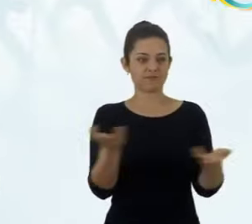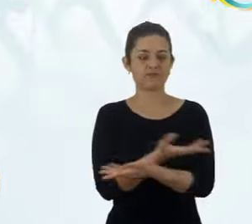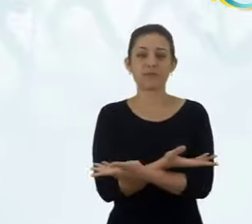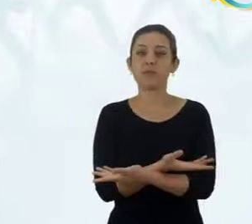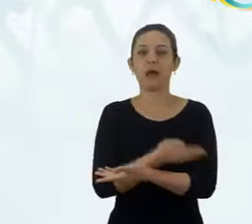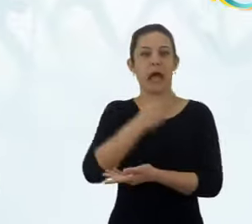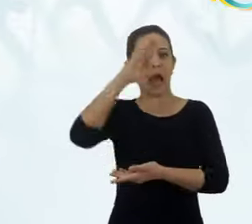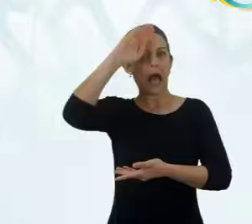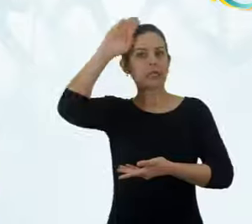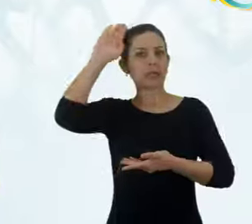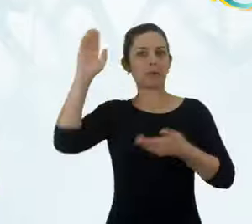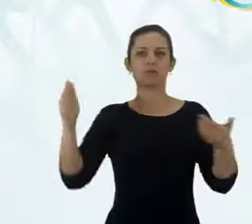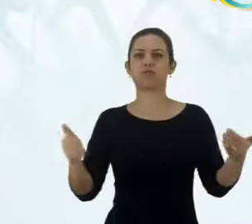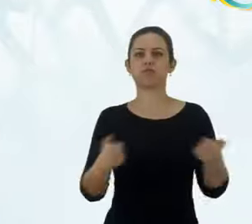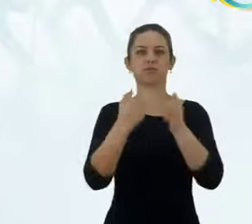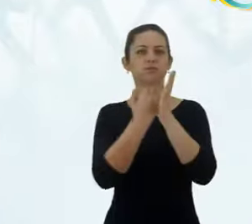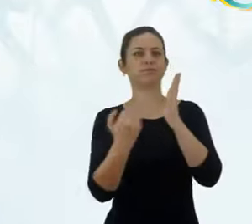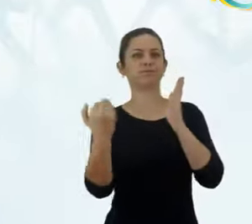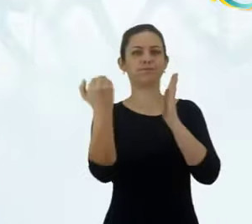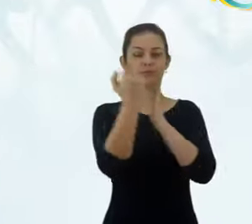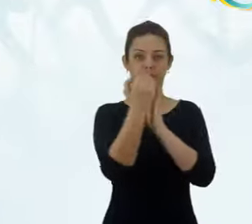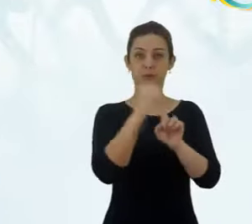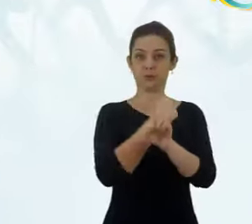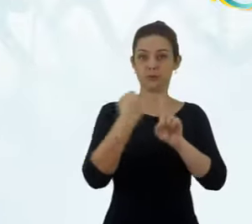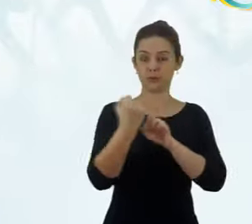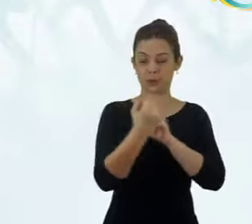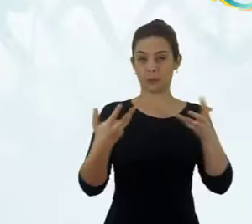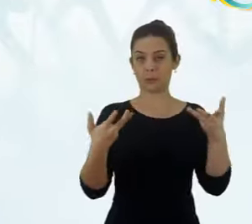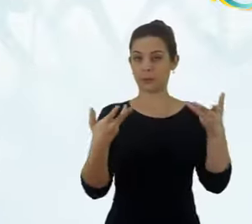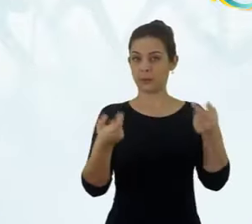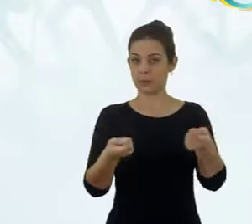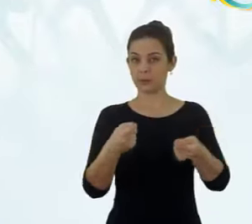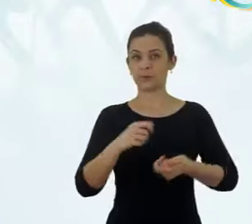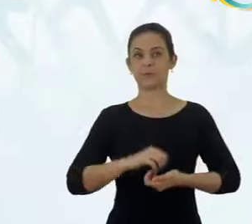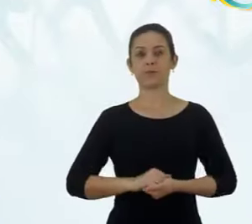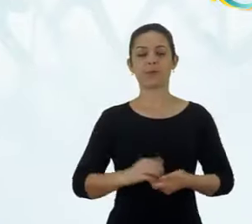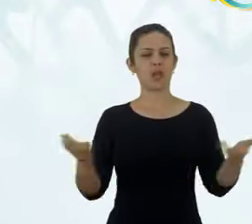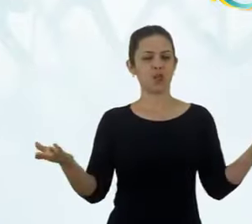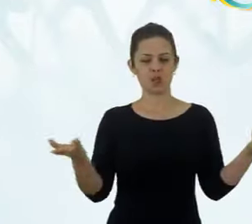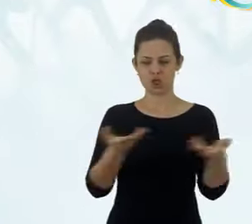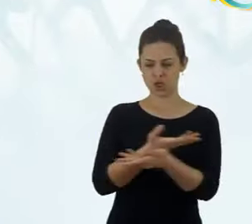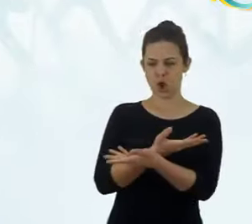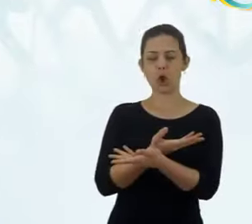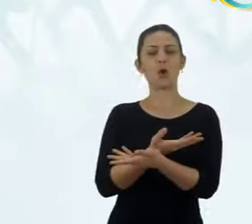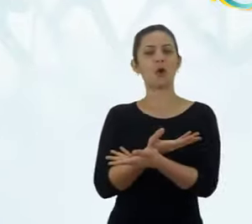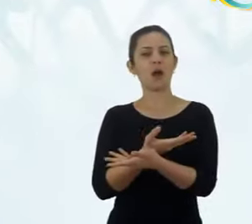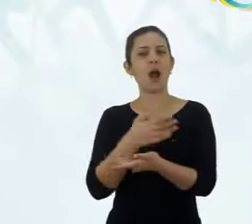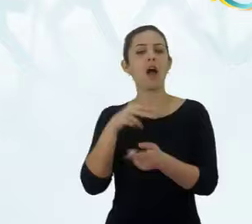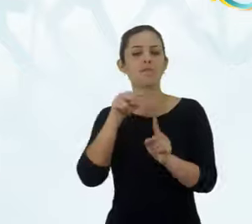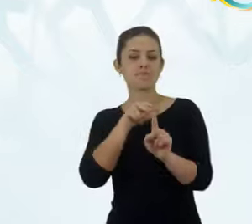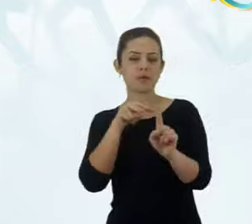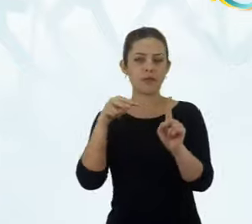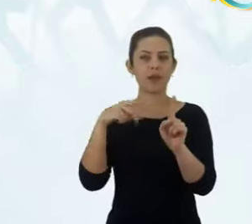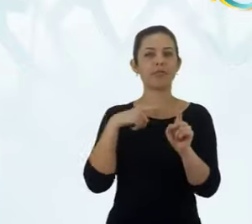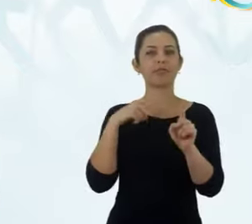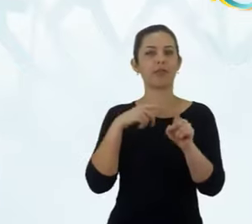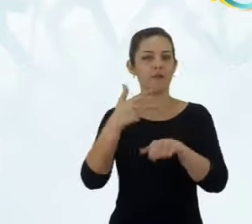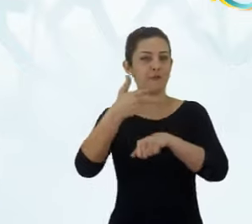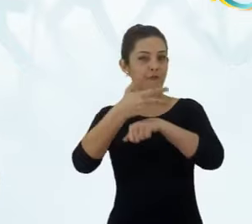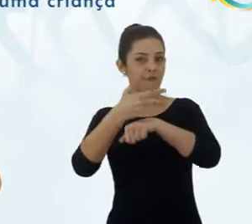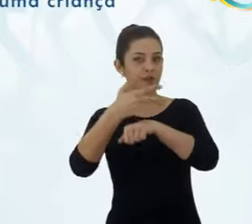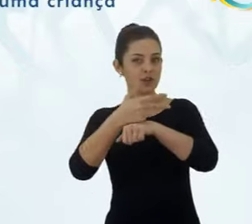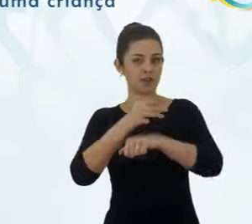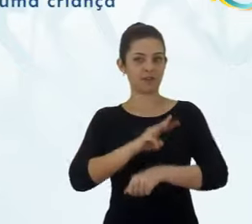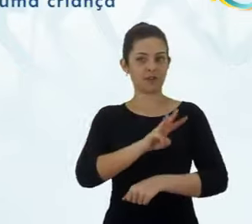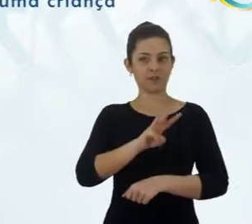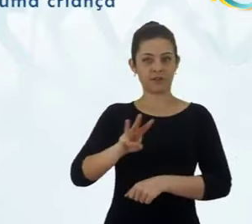gente falou, resultados acadêmicos e sociais. Falando sobre isso, né, essa troca e esse olhar, tem um vídeo que eu